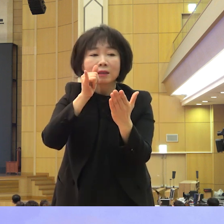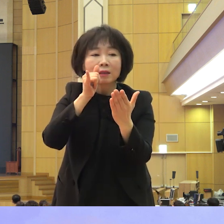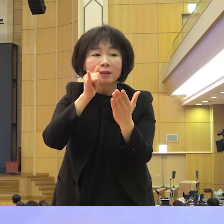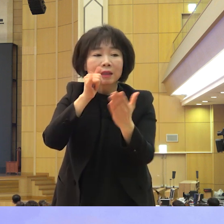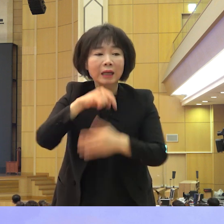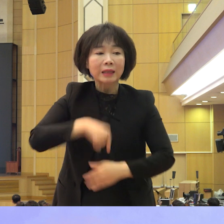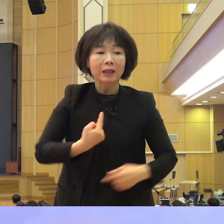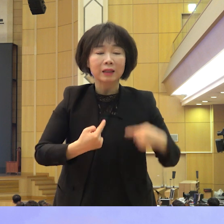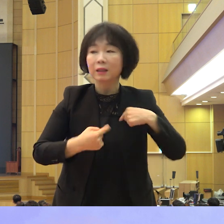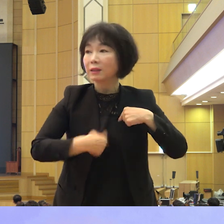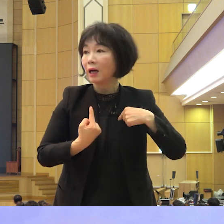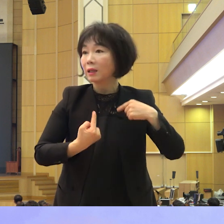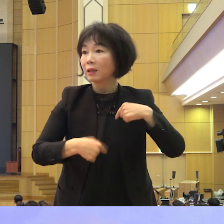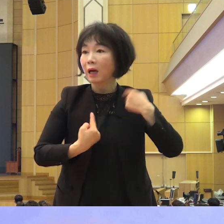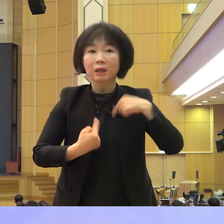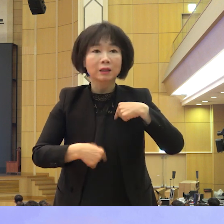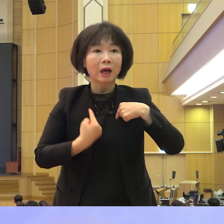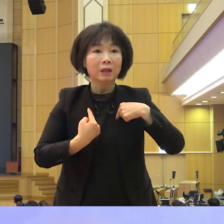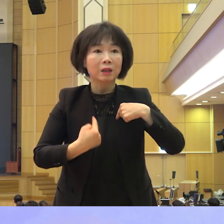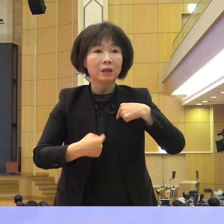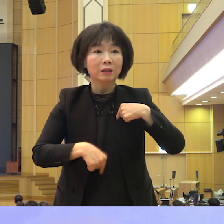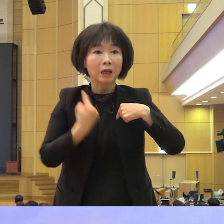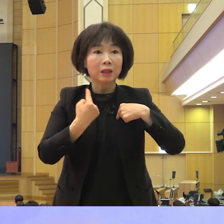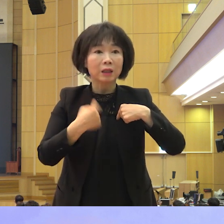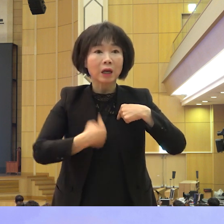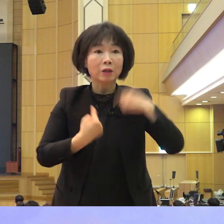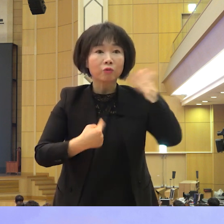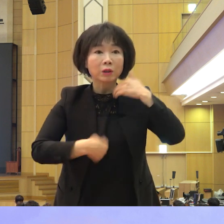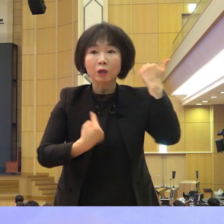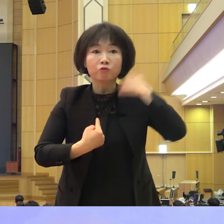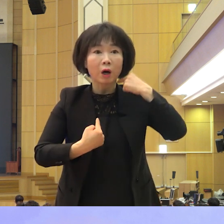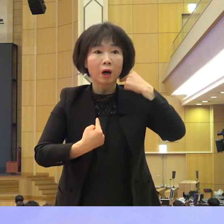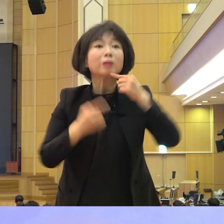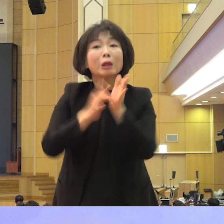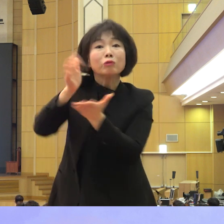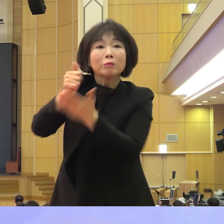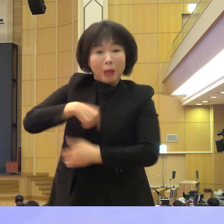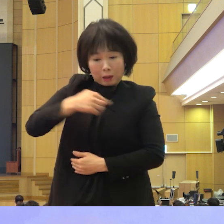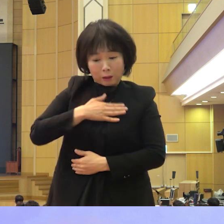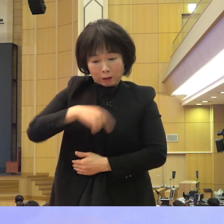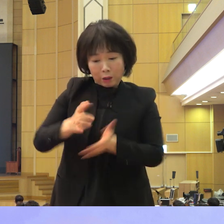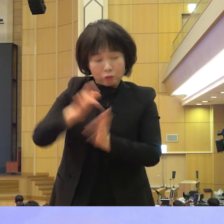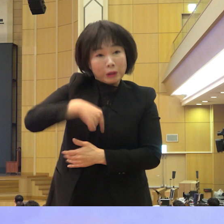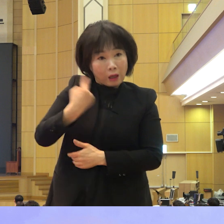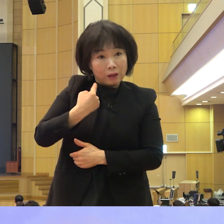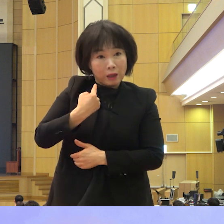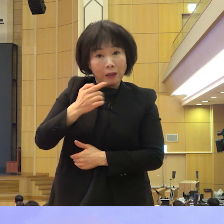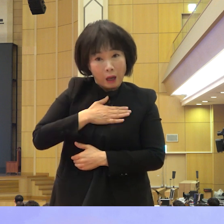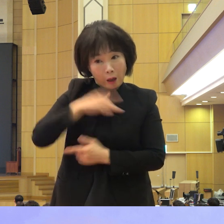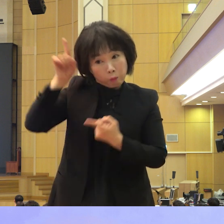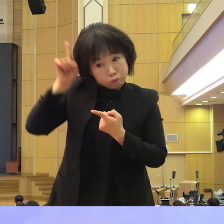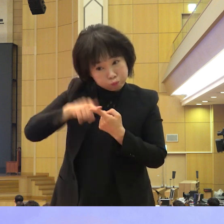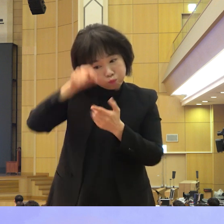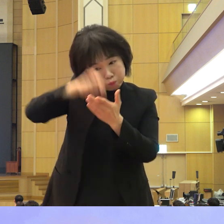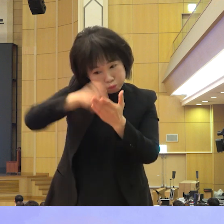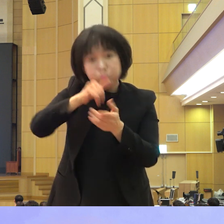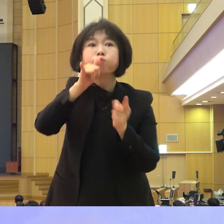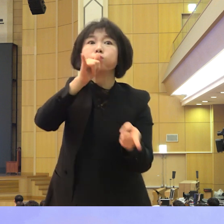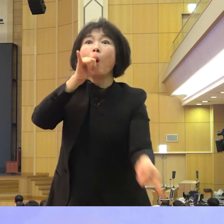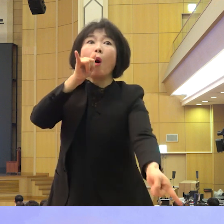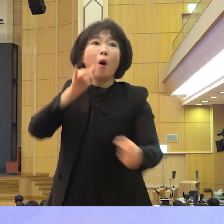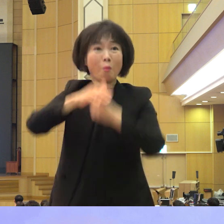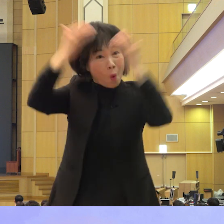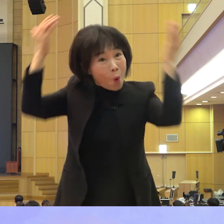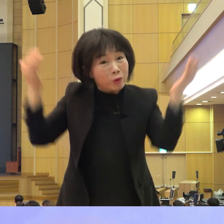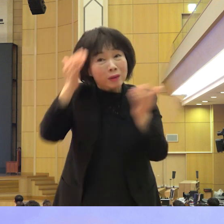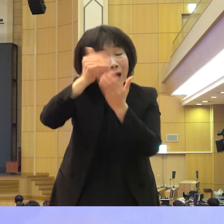자기에 관한 것을 예수님이 지금 말하고 있는 거예요. 모세가 기록한 말씀이나 모든 선자가 기록한 말씀이나